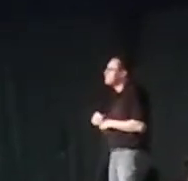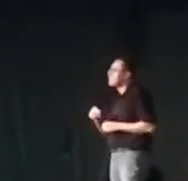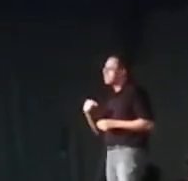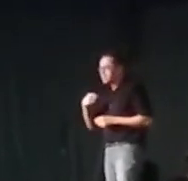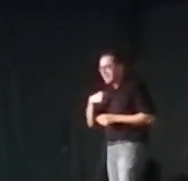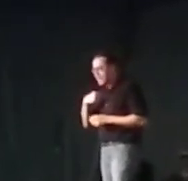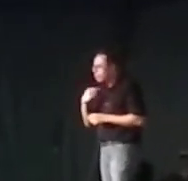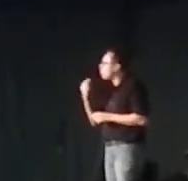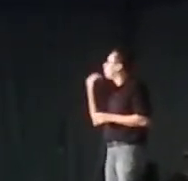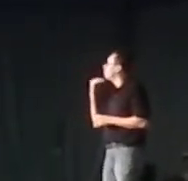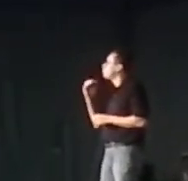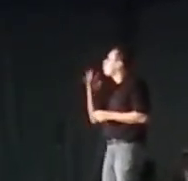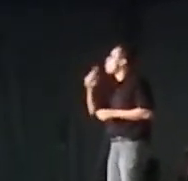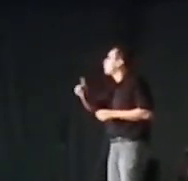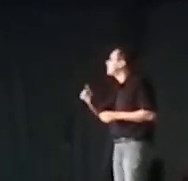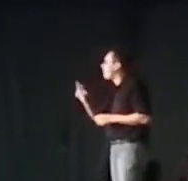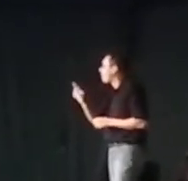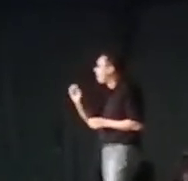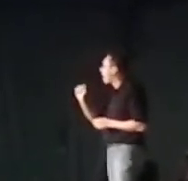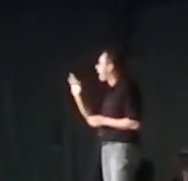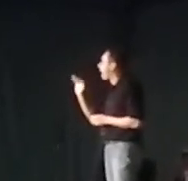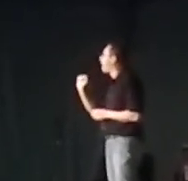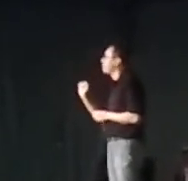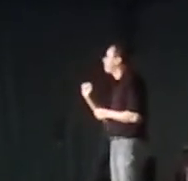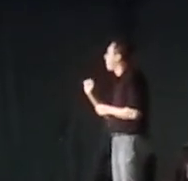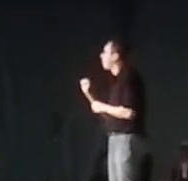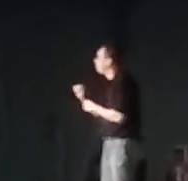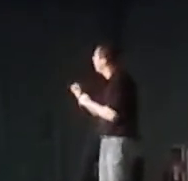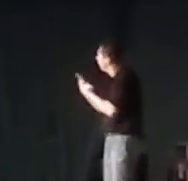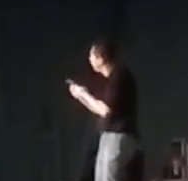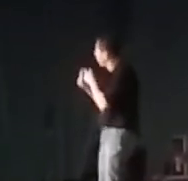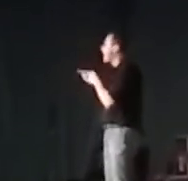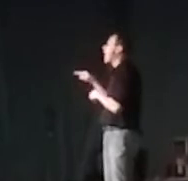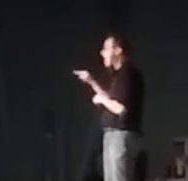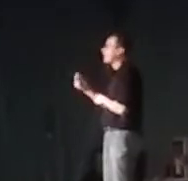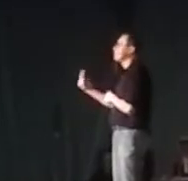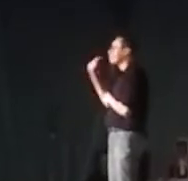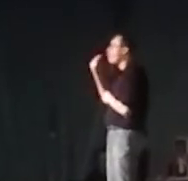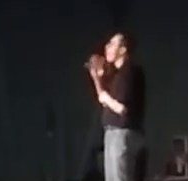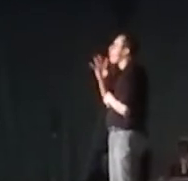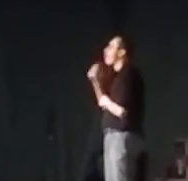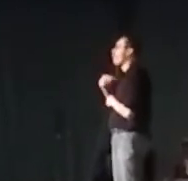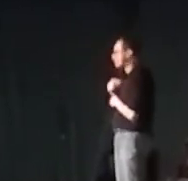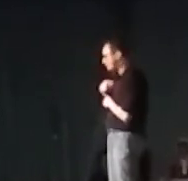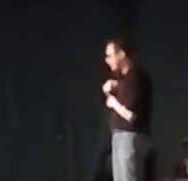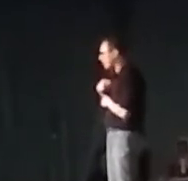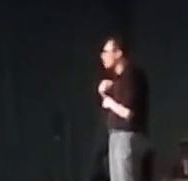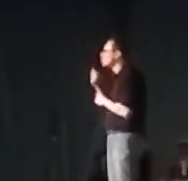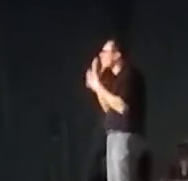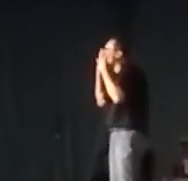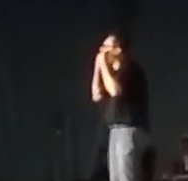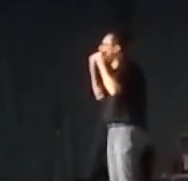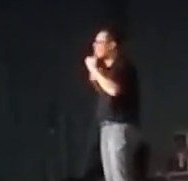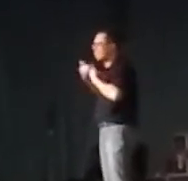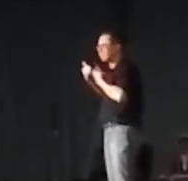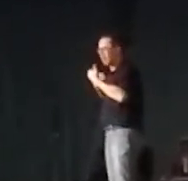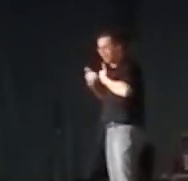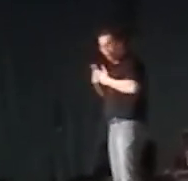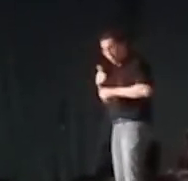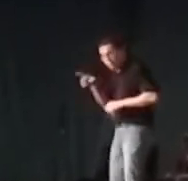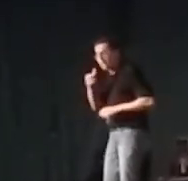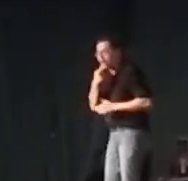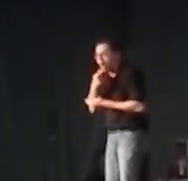Eu não conhecia o Rafa, ele me conhecia. Eu tinha ouvido falar que tinha um escritor